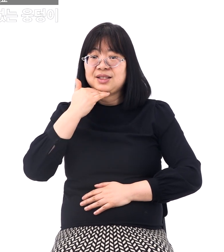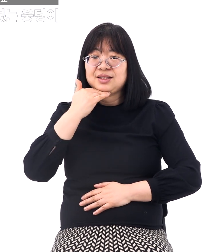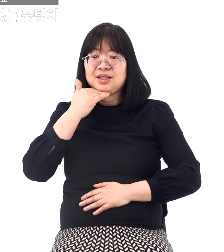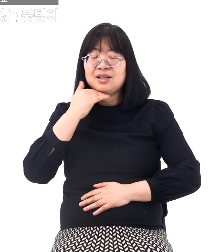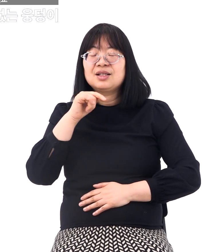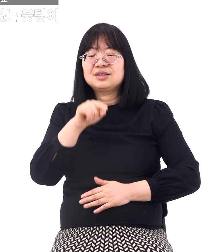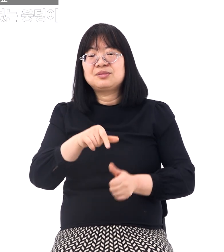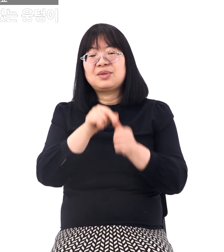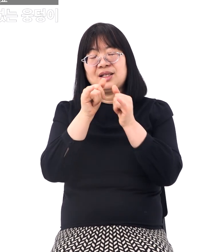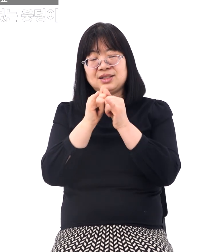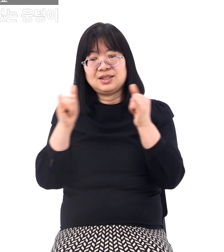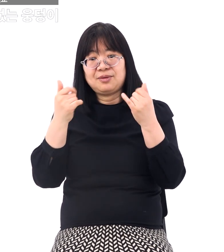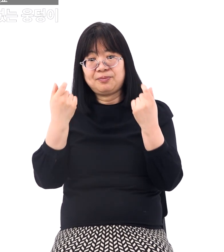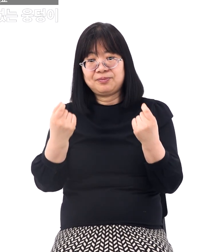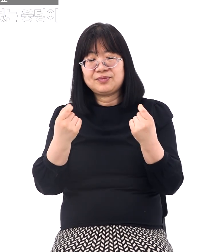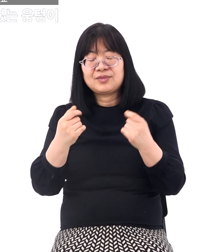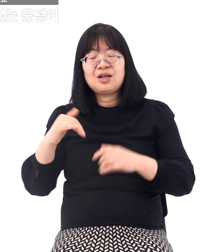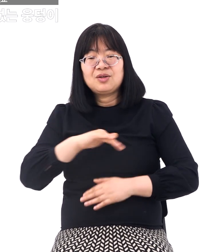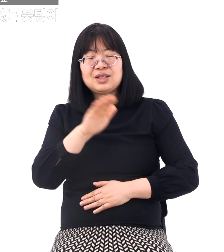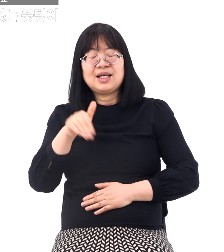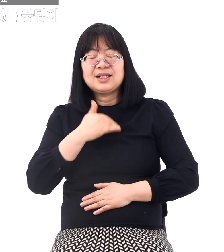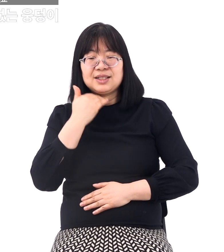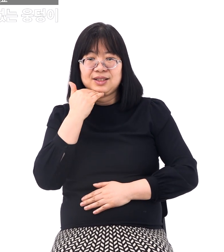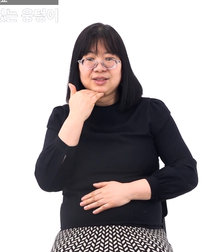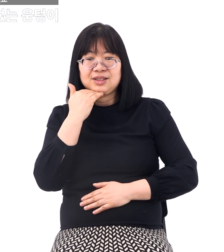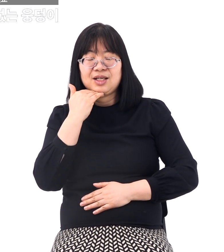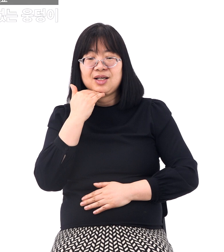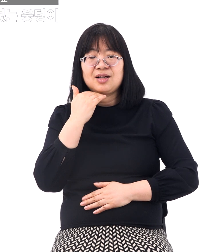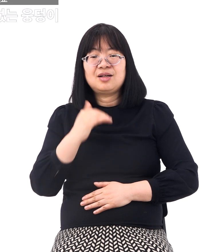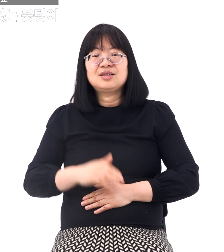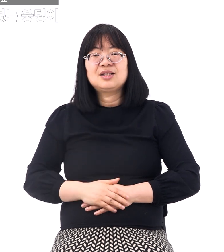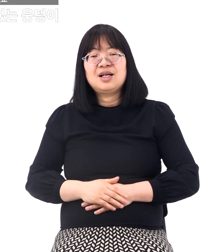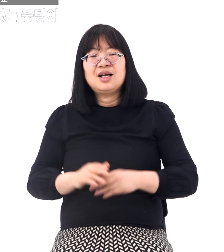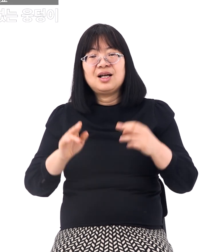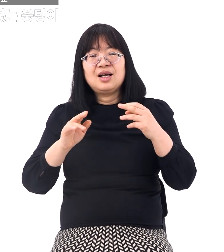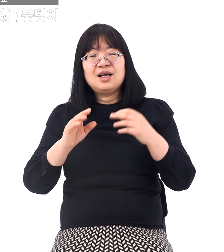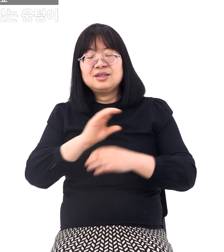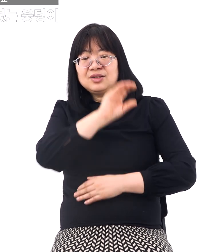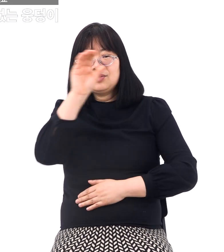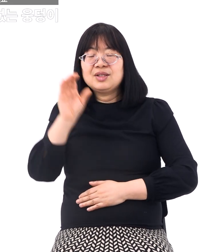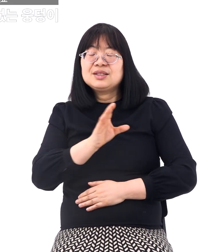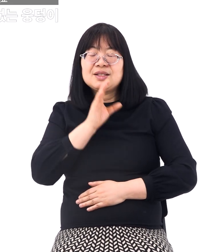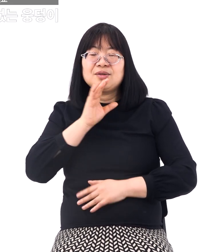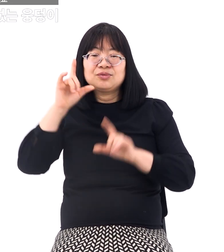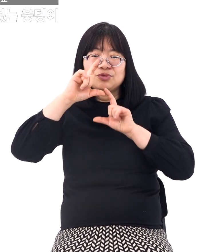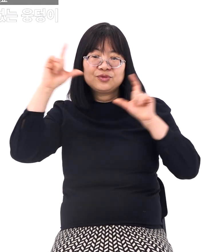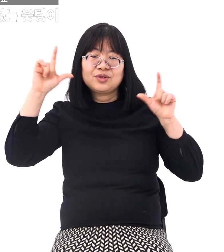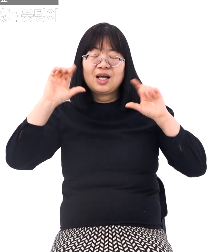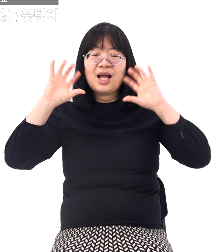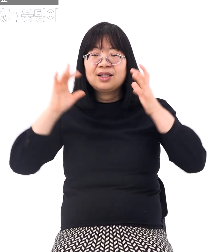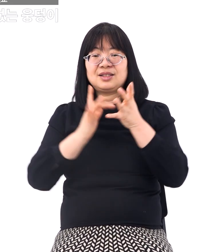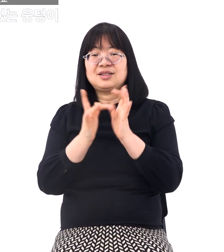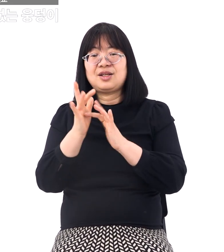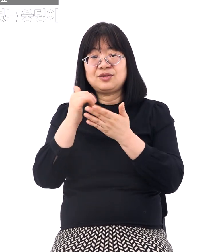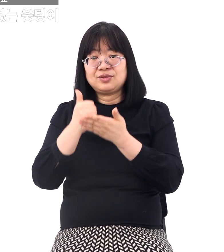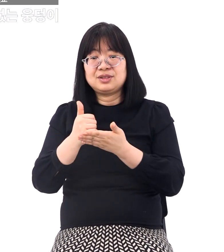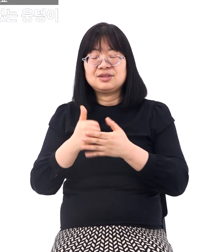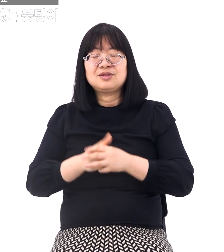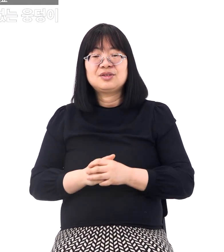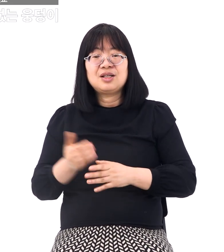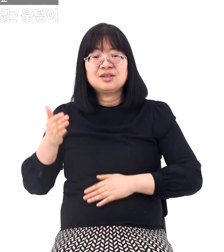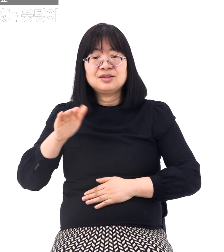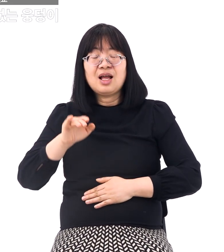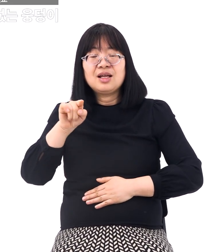그 메시아입니다. 우리가 기다리던 성탄의 참된 주인공이신 아기 예수님이십니다. 그런데